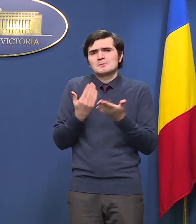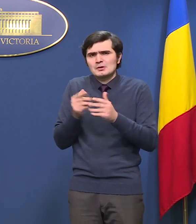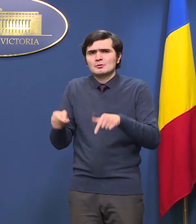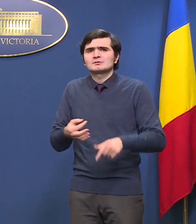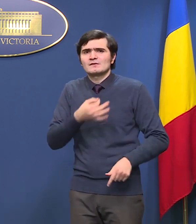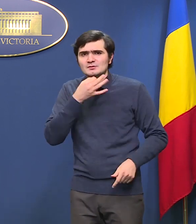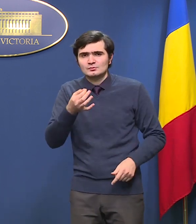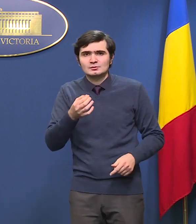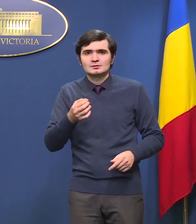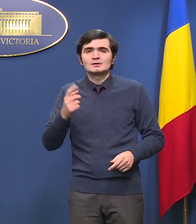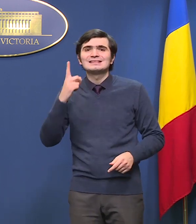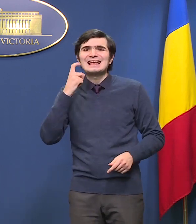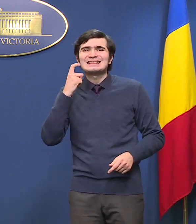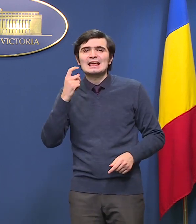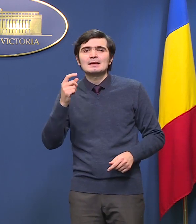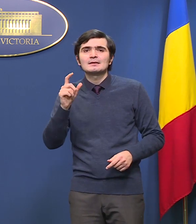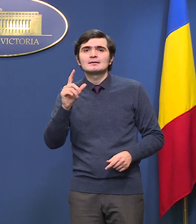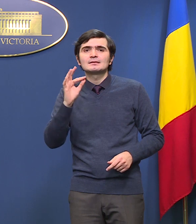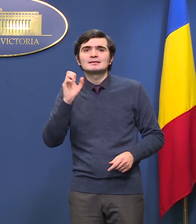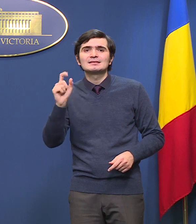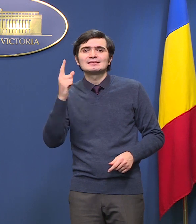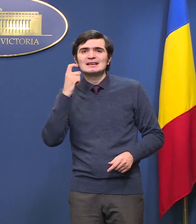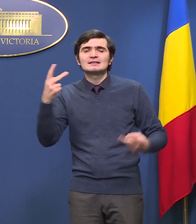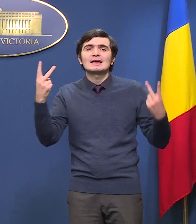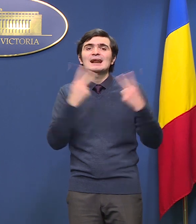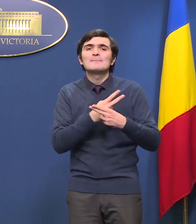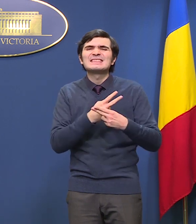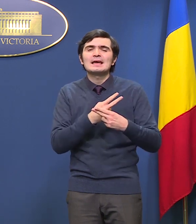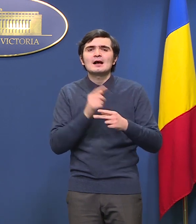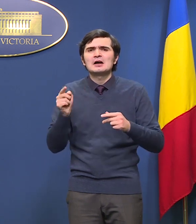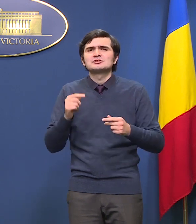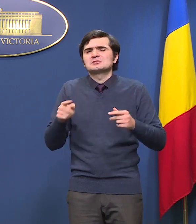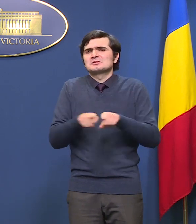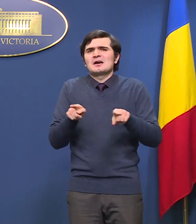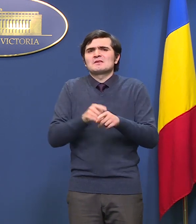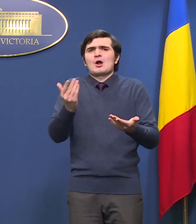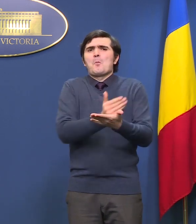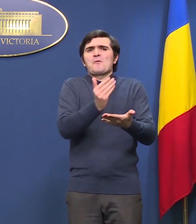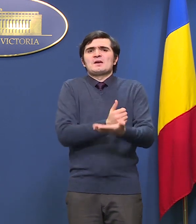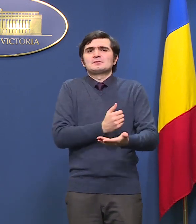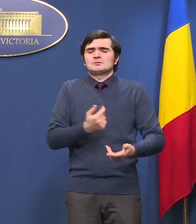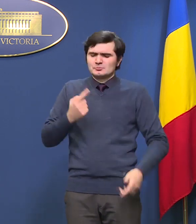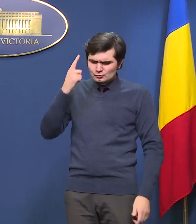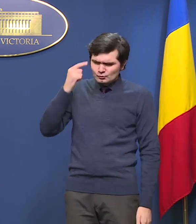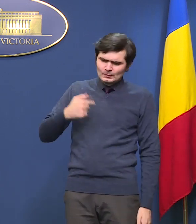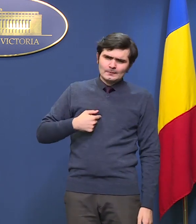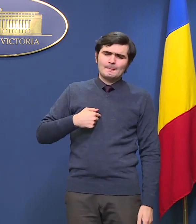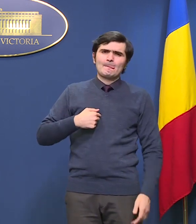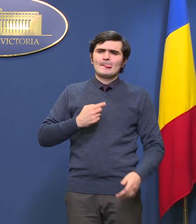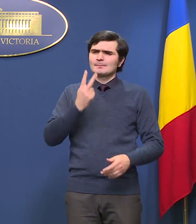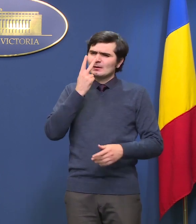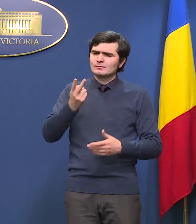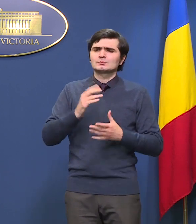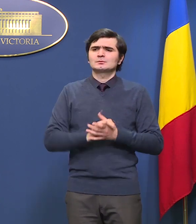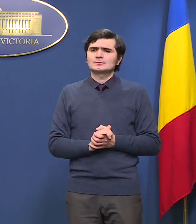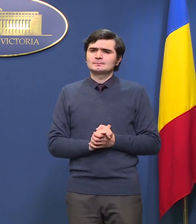și de testele rapide. Testele rapide sunt o poveste. Știu că am văzut că sunt o grămadă